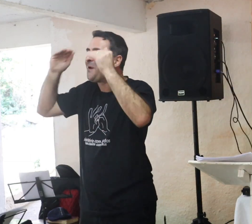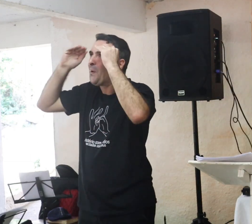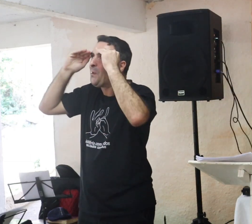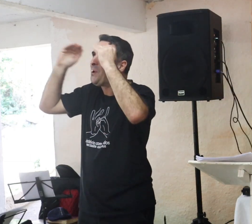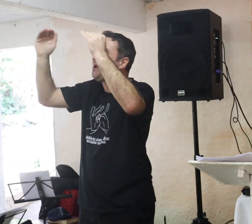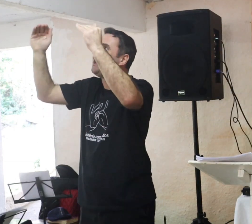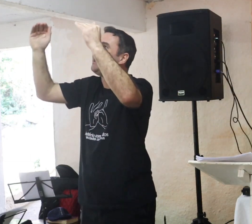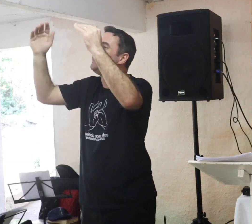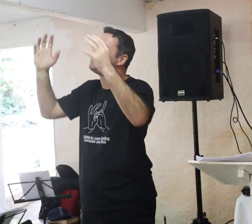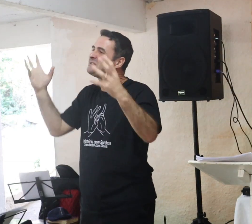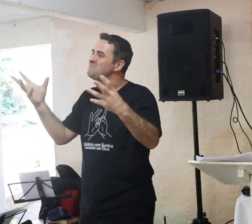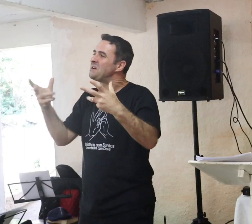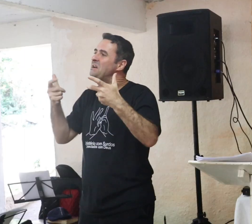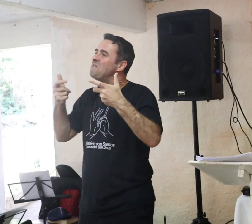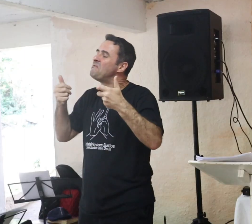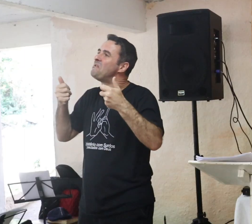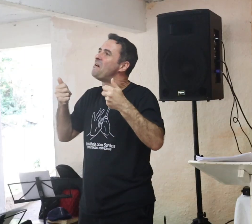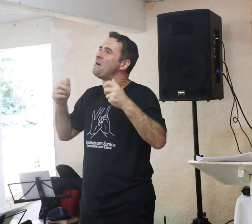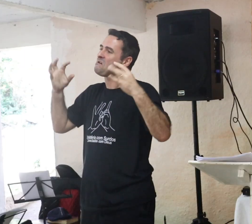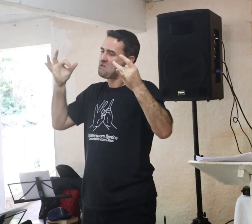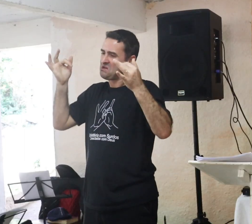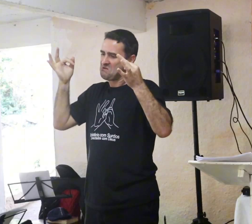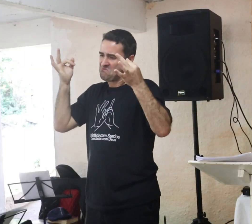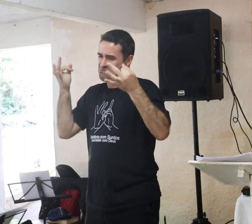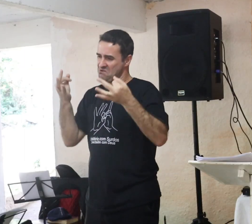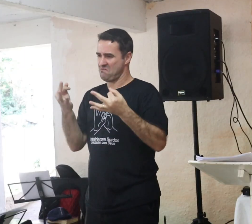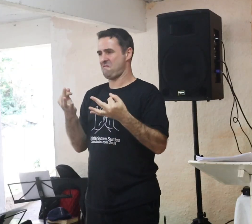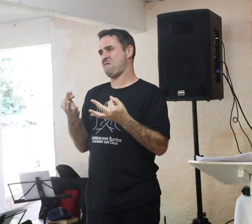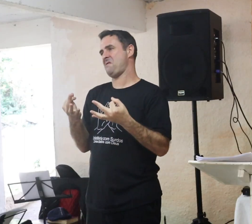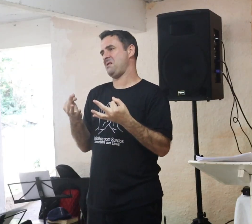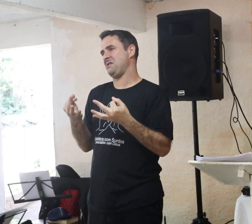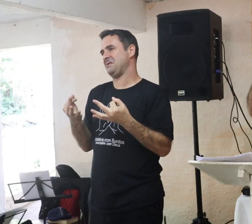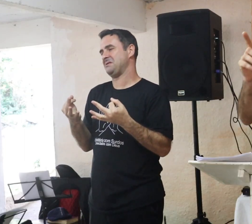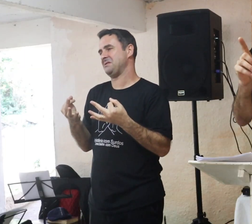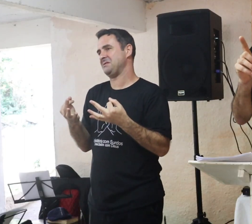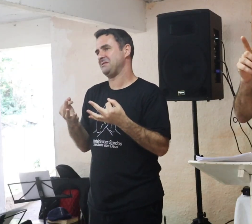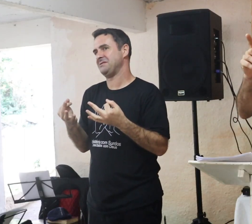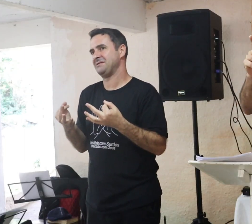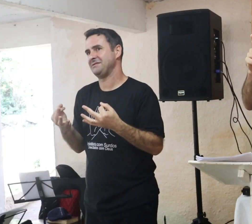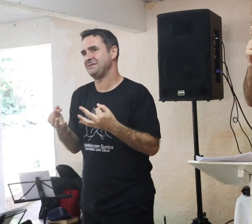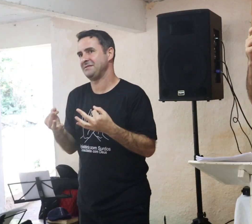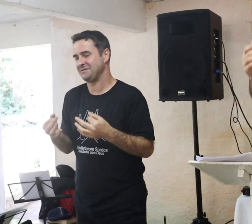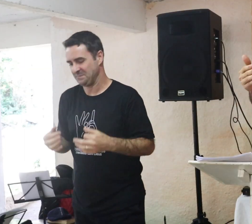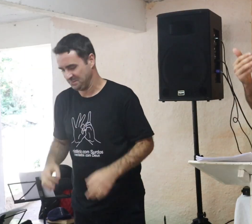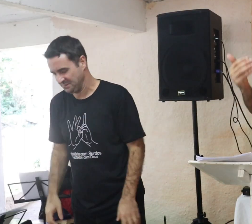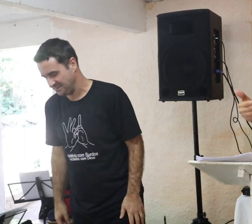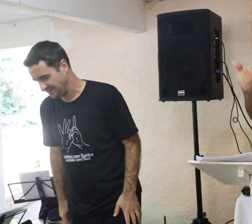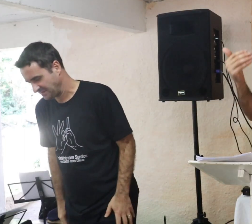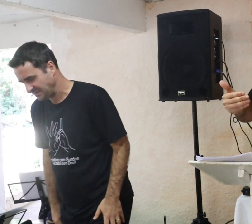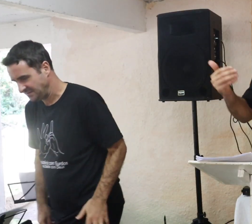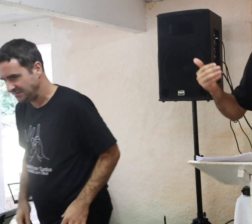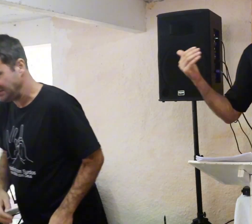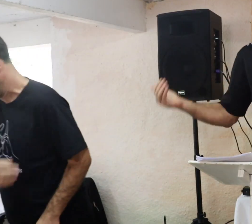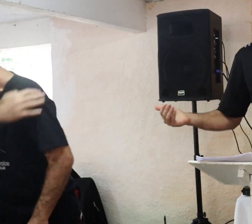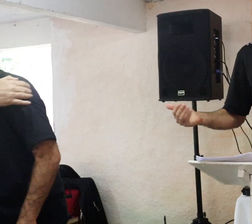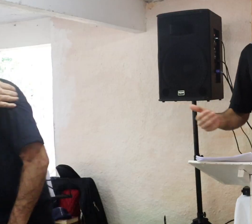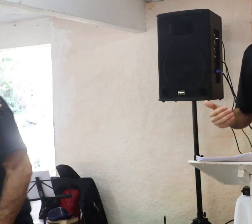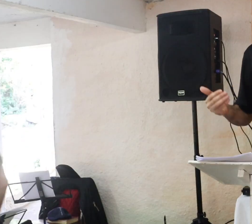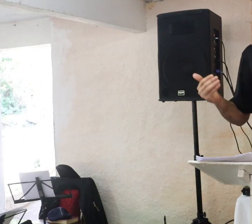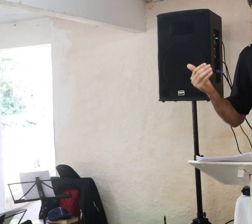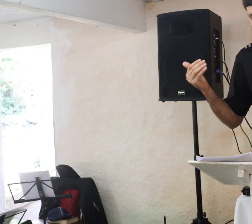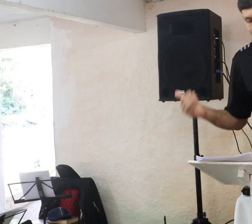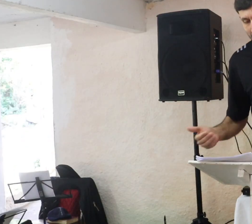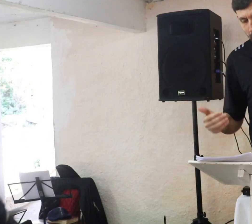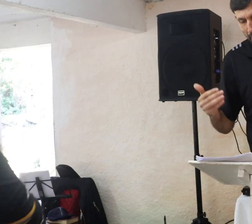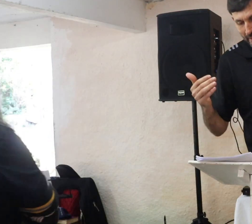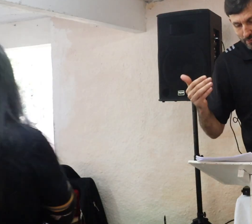perfeita. Ele morreu como um desobediente, mas ele não desobedeceu. Ele morreu de maneira substitutiva